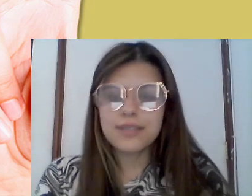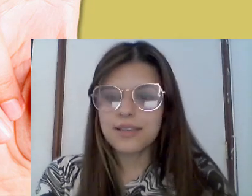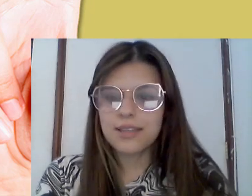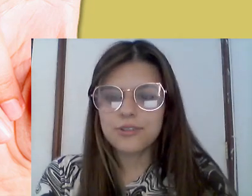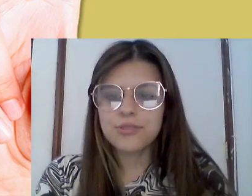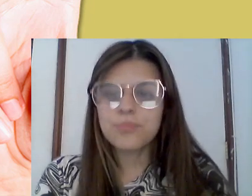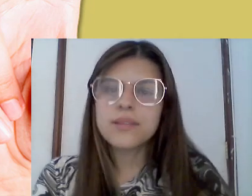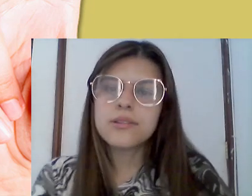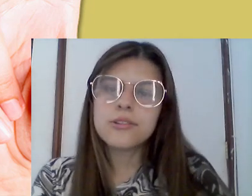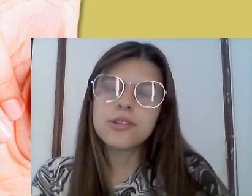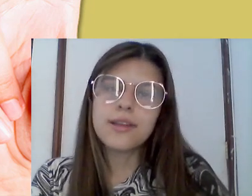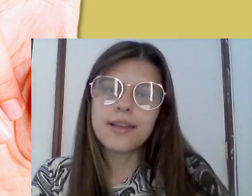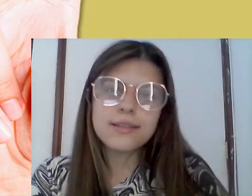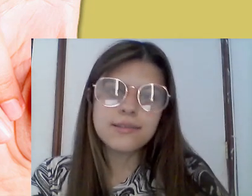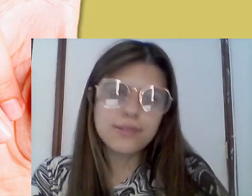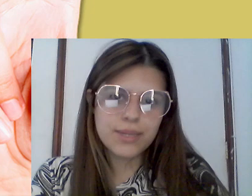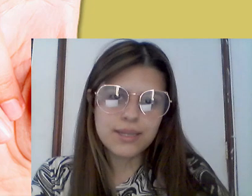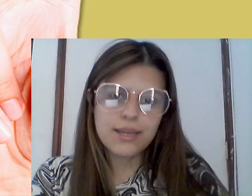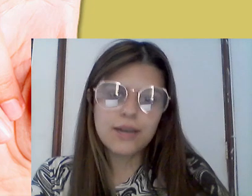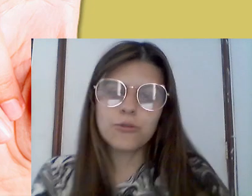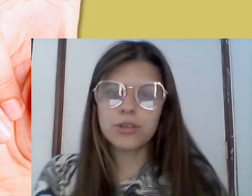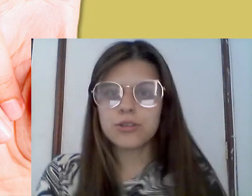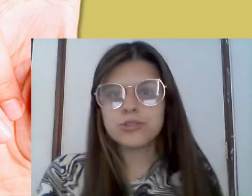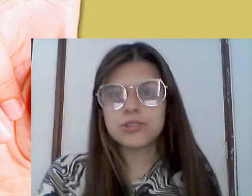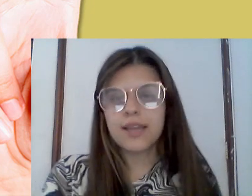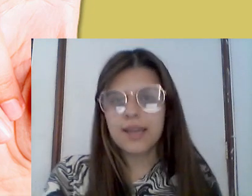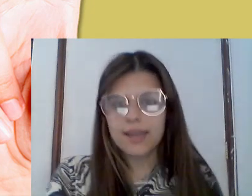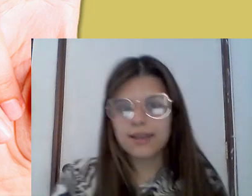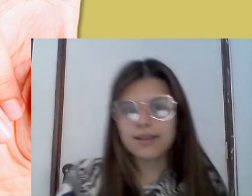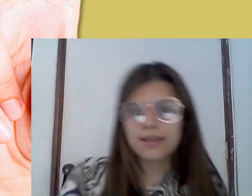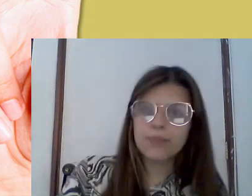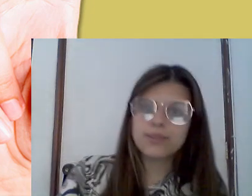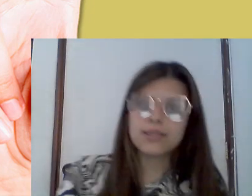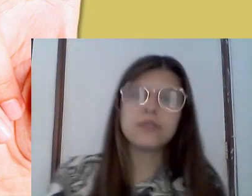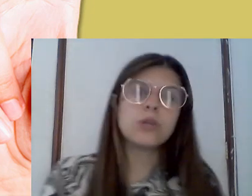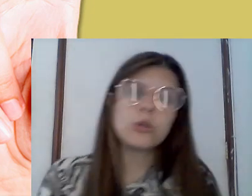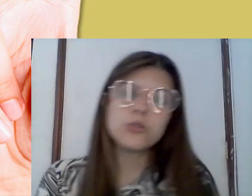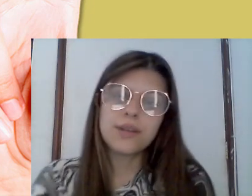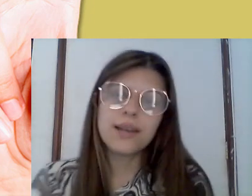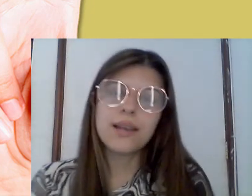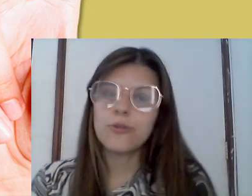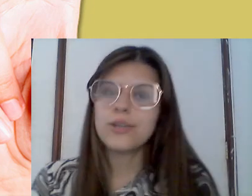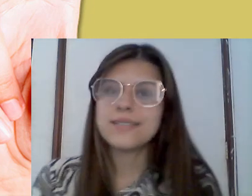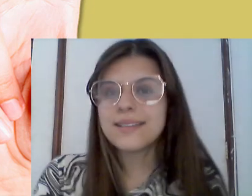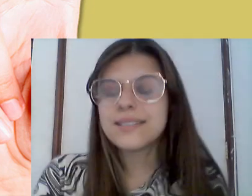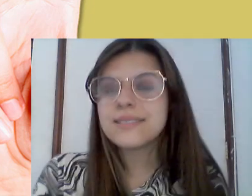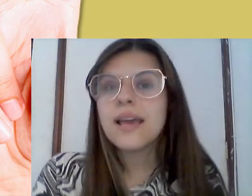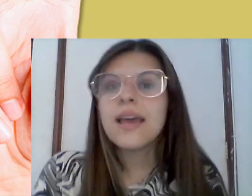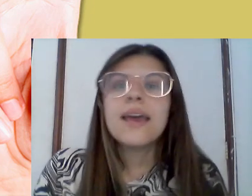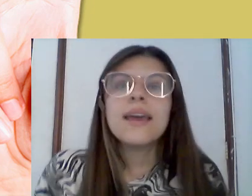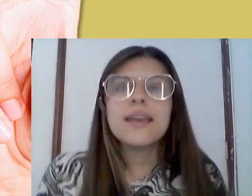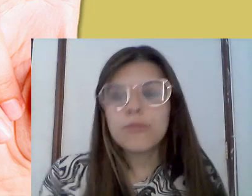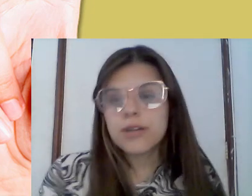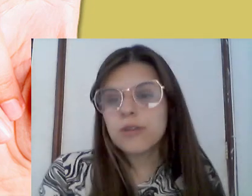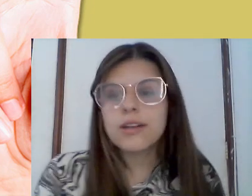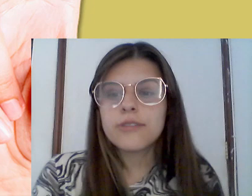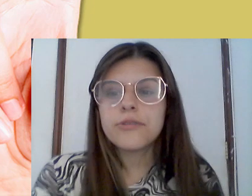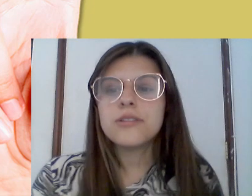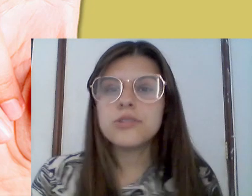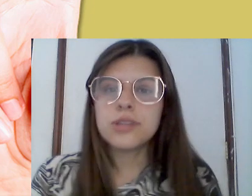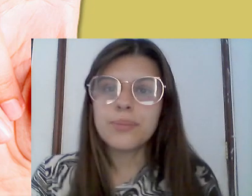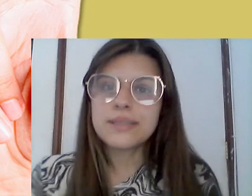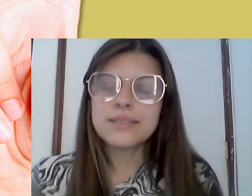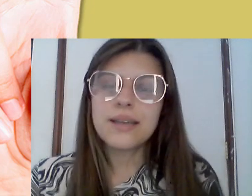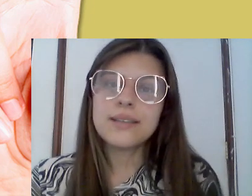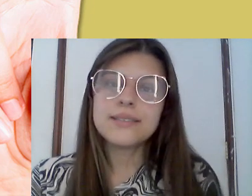los contenidos vistos en la temática 1 y 2 de la materia Introducción a la Lengua de Señas y bueno, cuáles